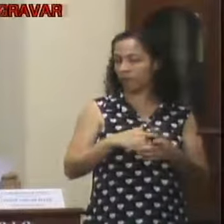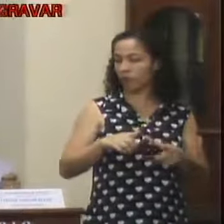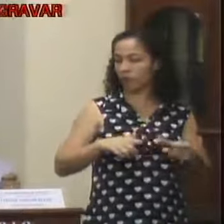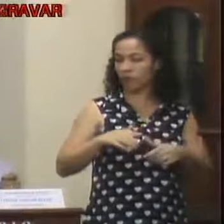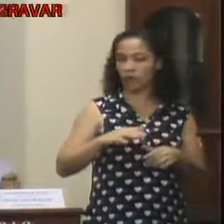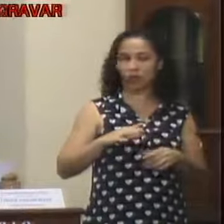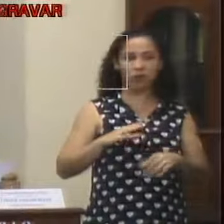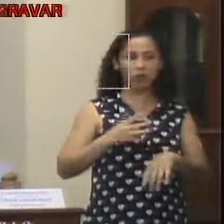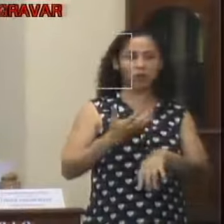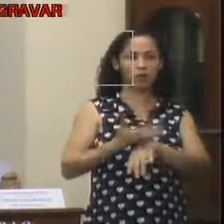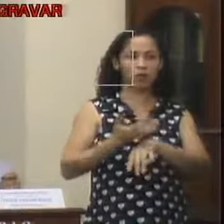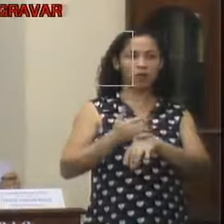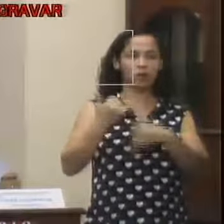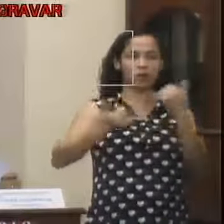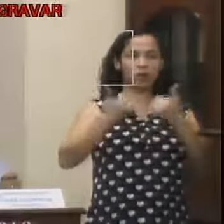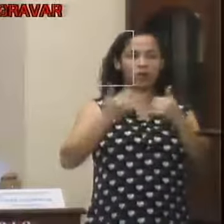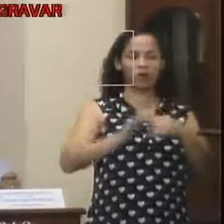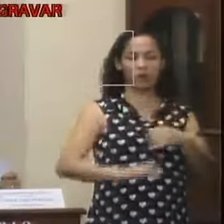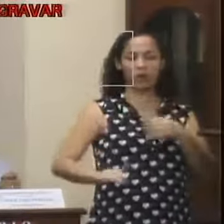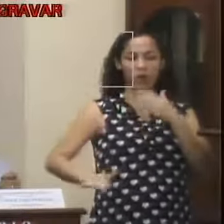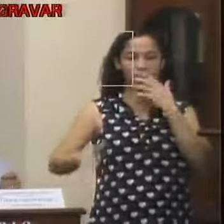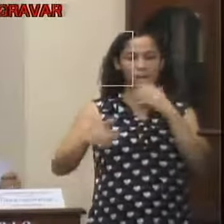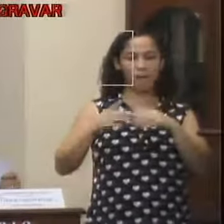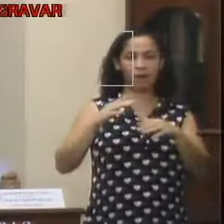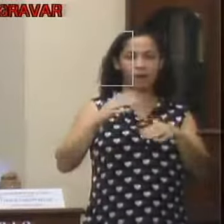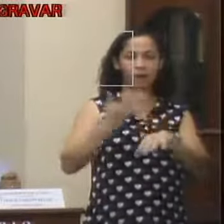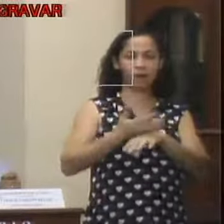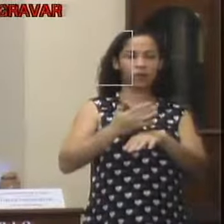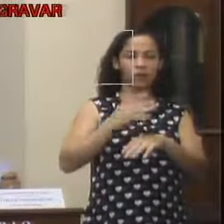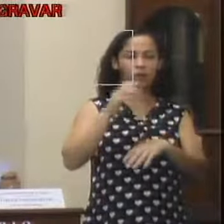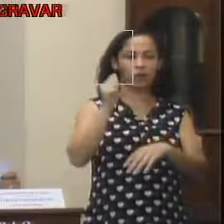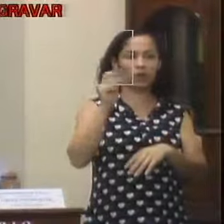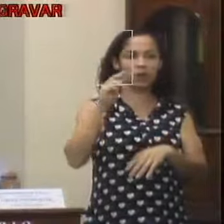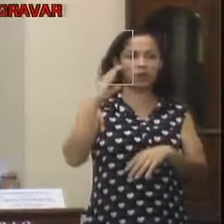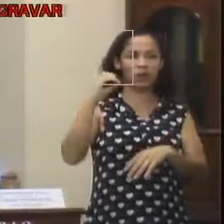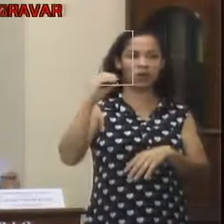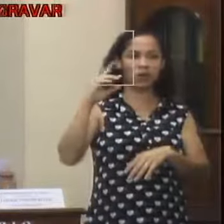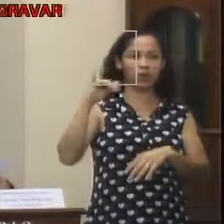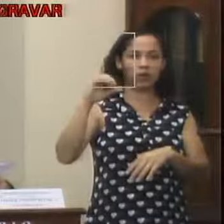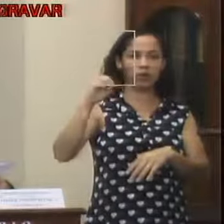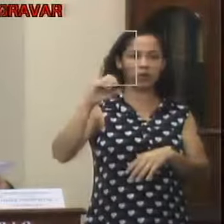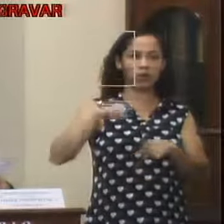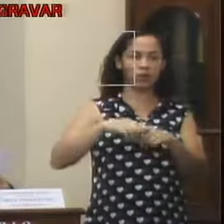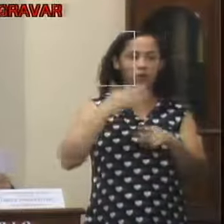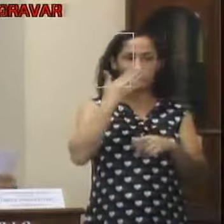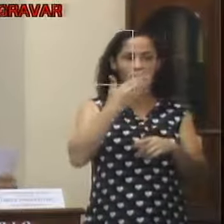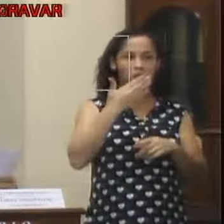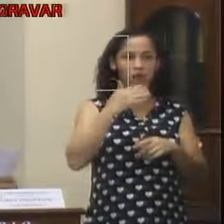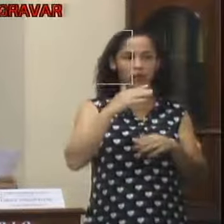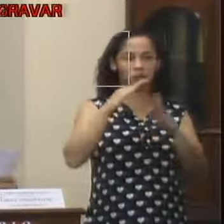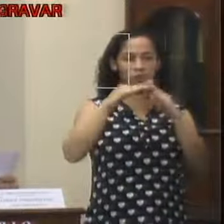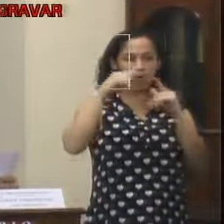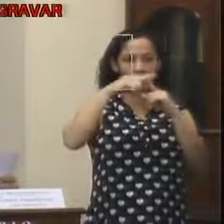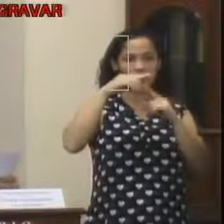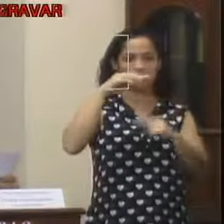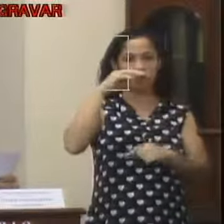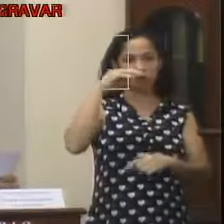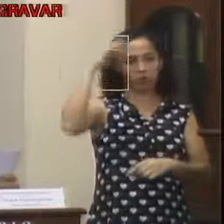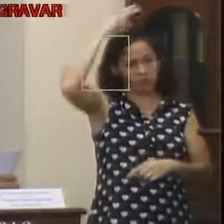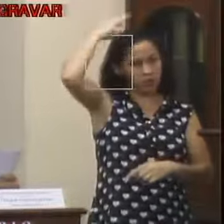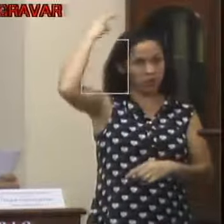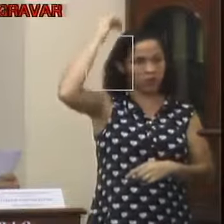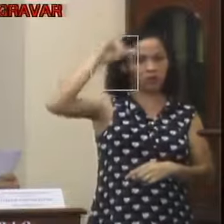Parque Infantil da Praça Arco-Íris, em frente à Igreja de São José, no bairro São José das Palmeiras. Justificativa.